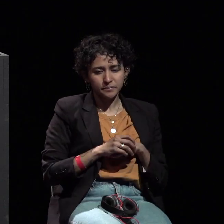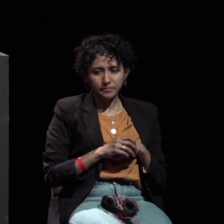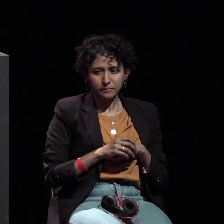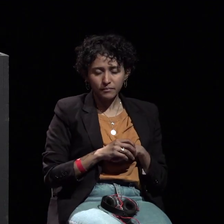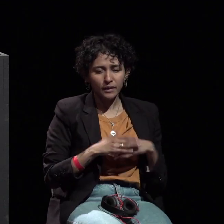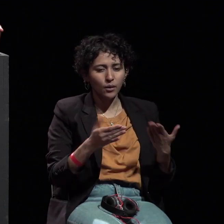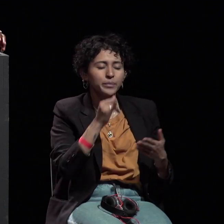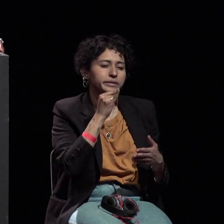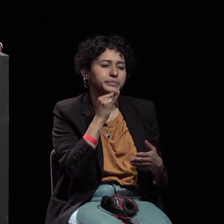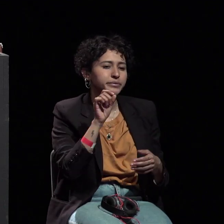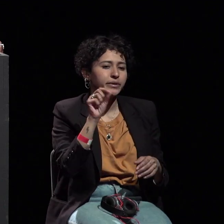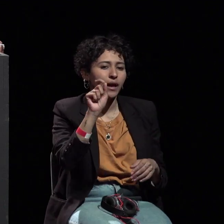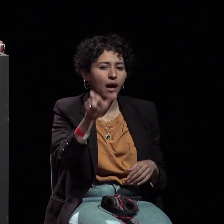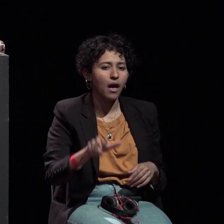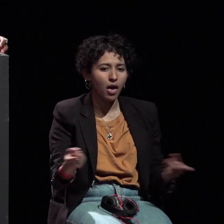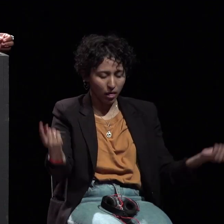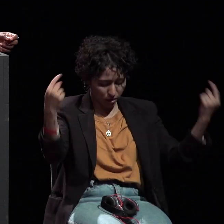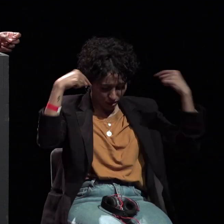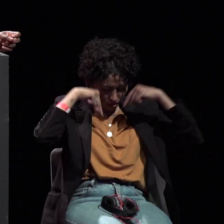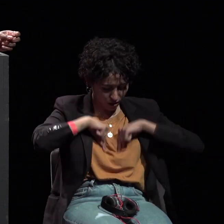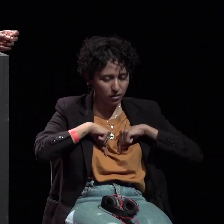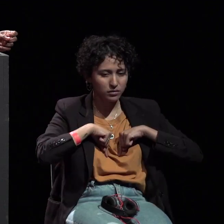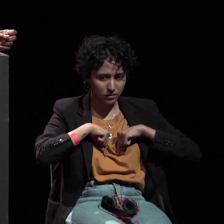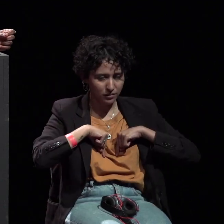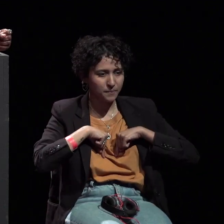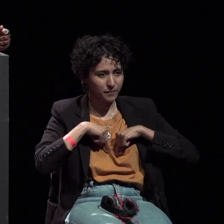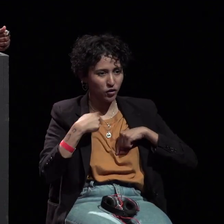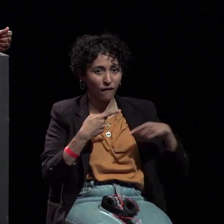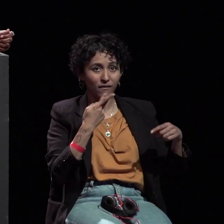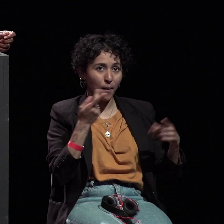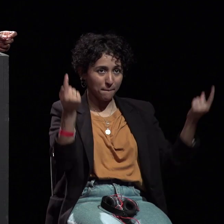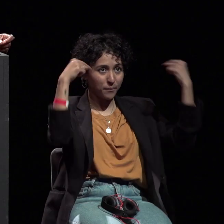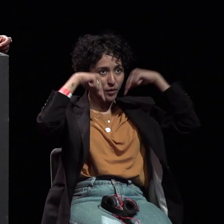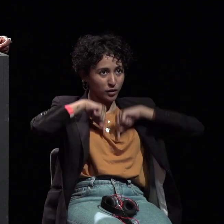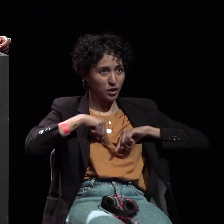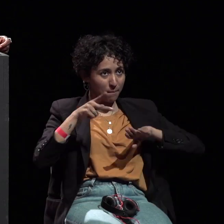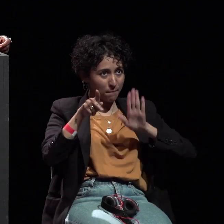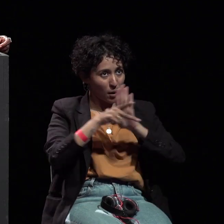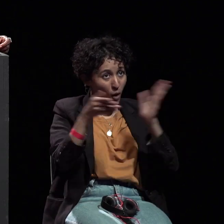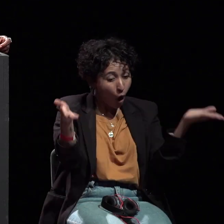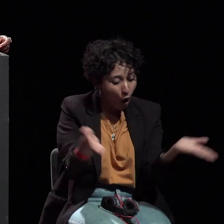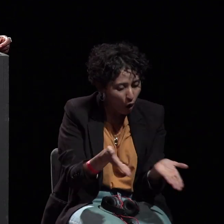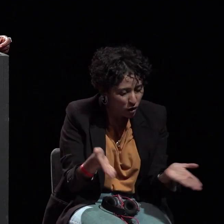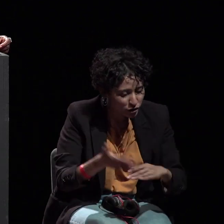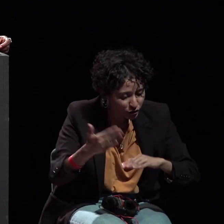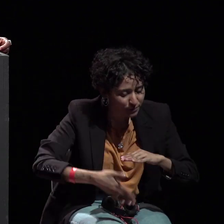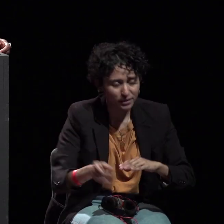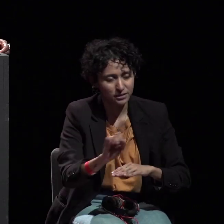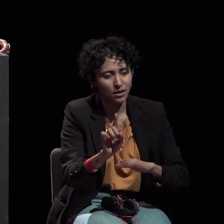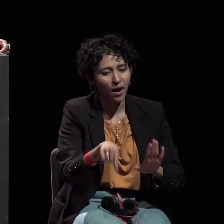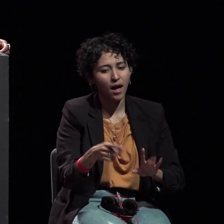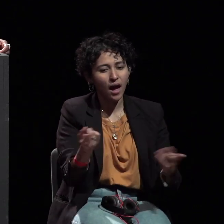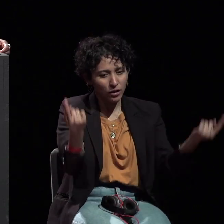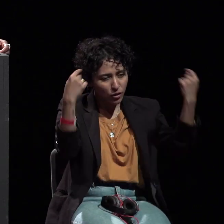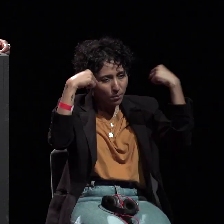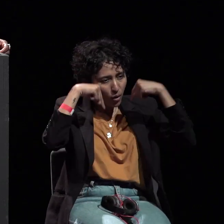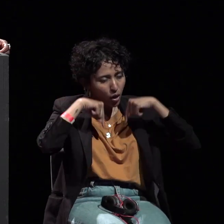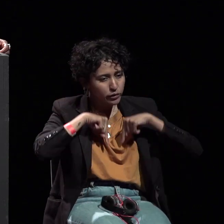né, não estou me referindo à antropologia contemporânea, né, mas a dita